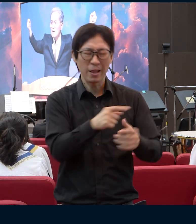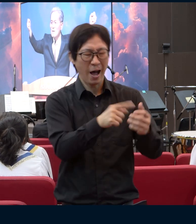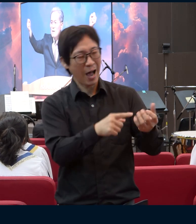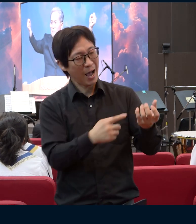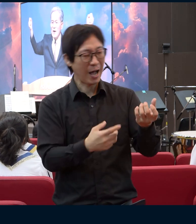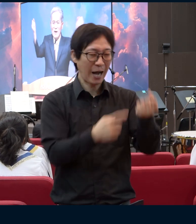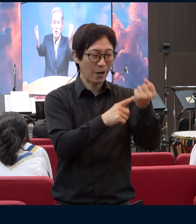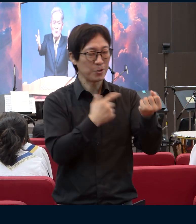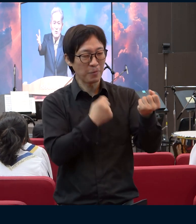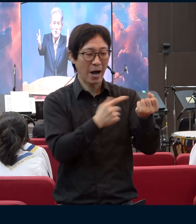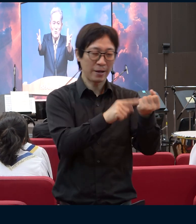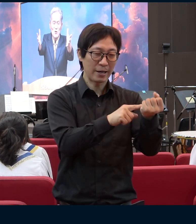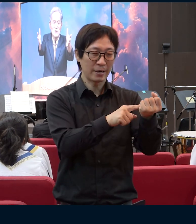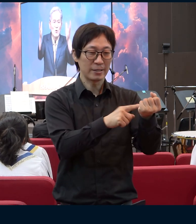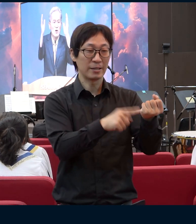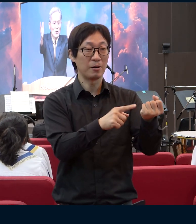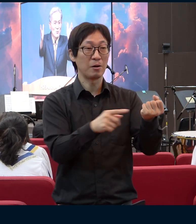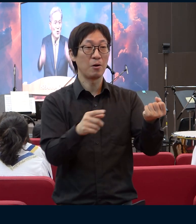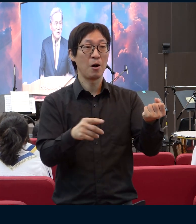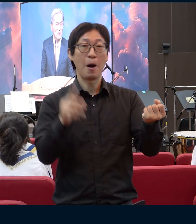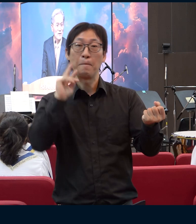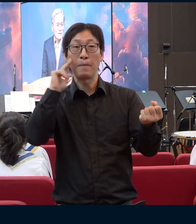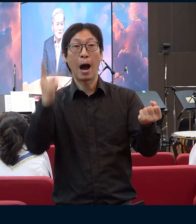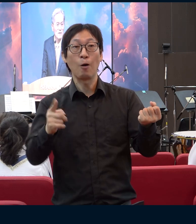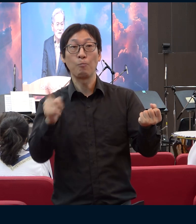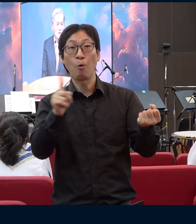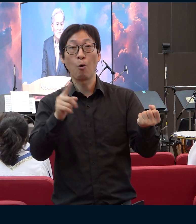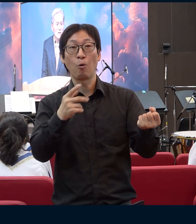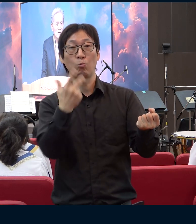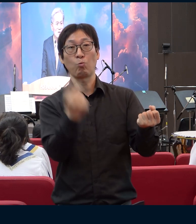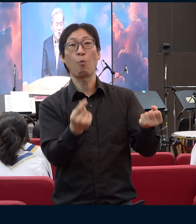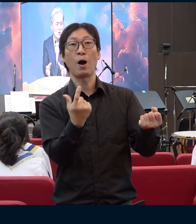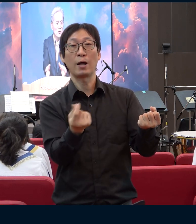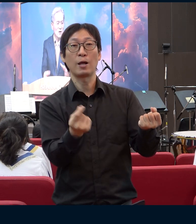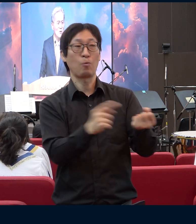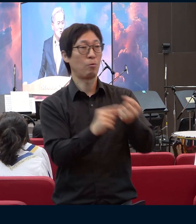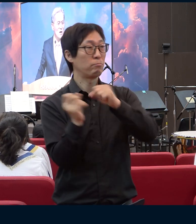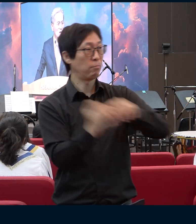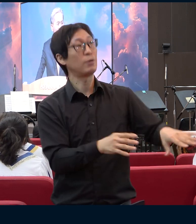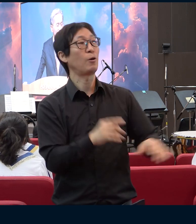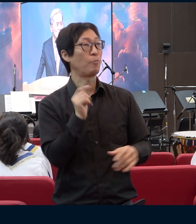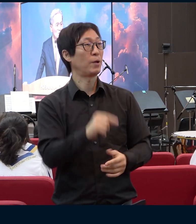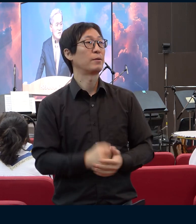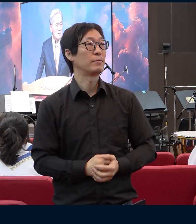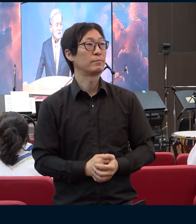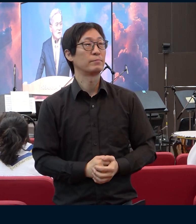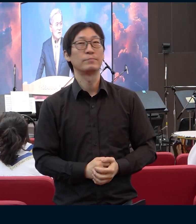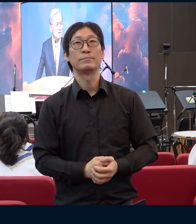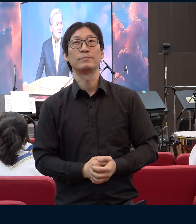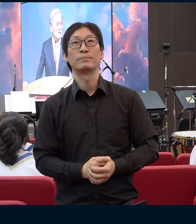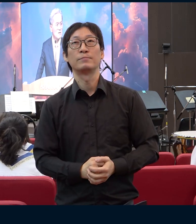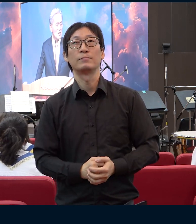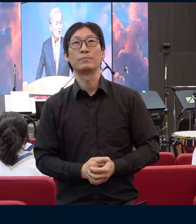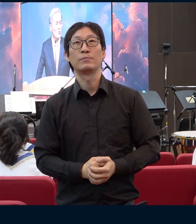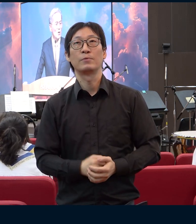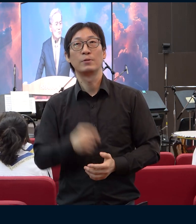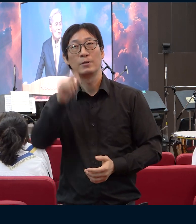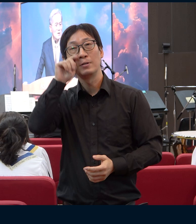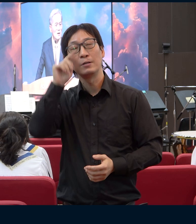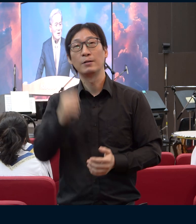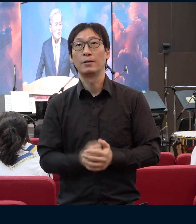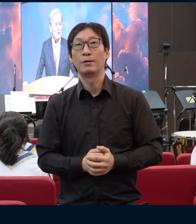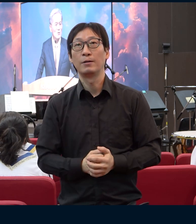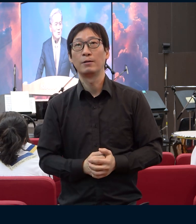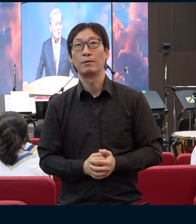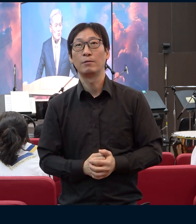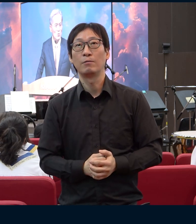갖다가 배설물처럼 여긴다고 그렇게 표현한 거예요. 성경이니까 고상하게 배설물이지 제대로